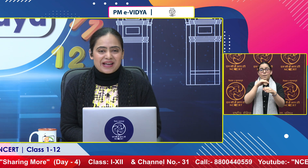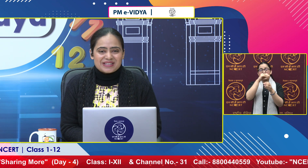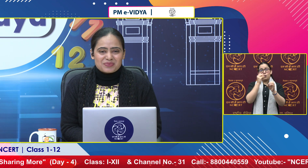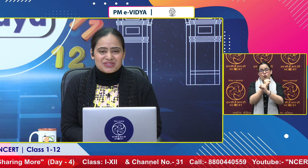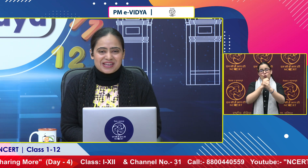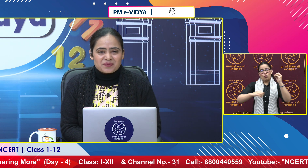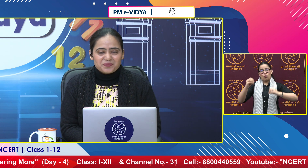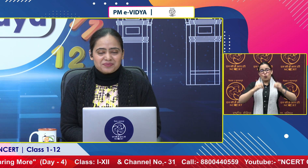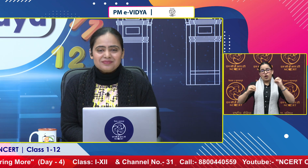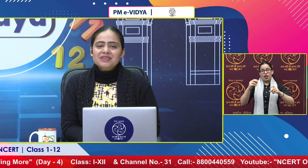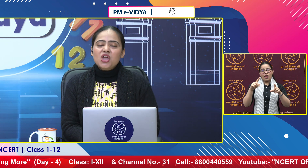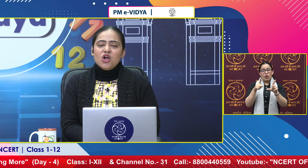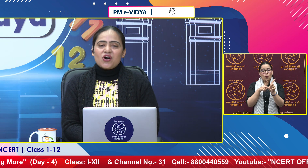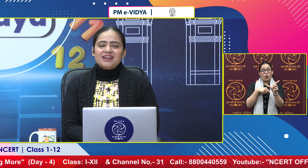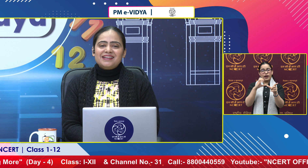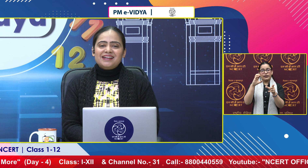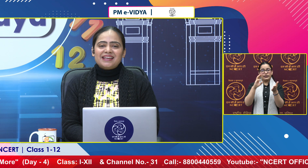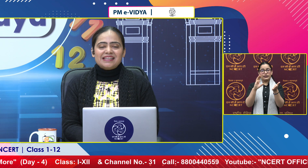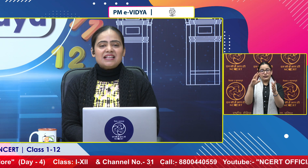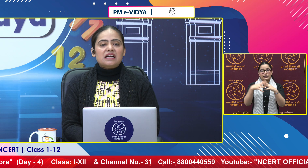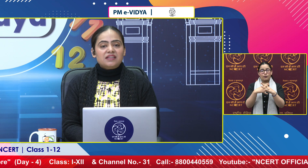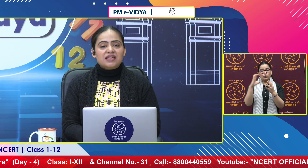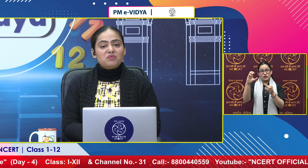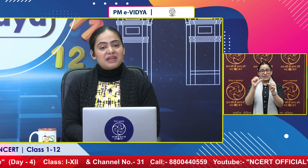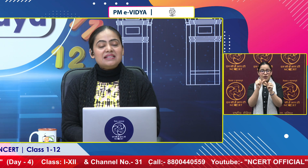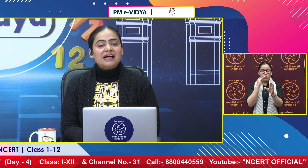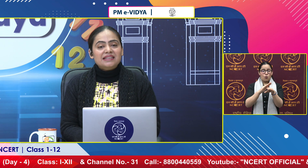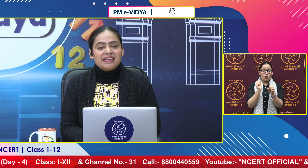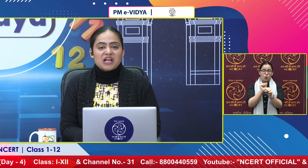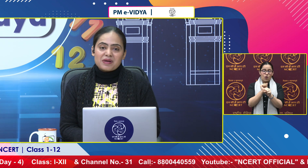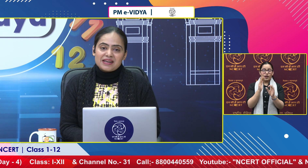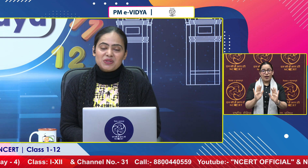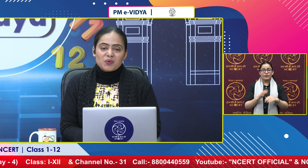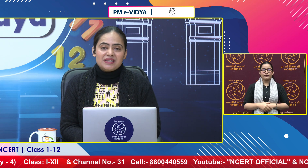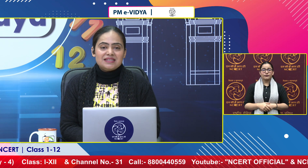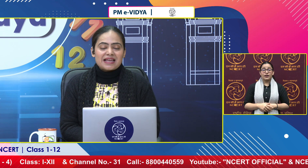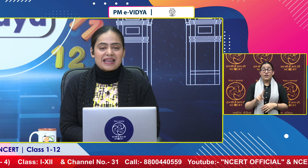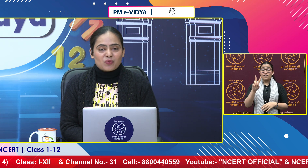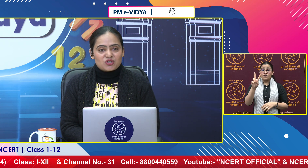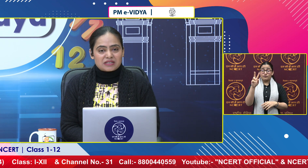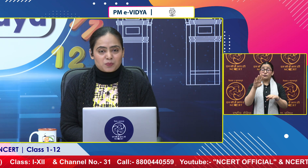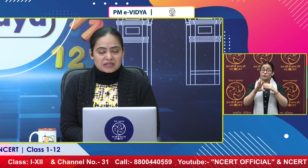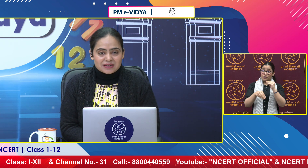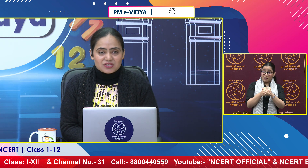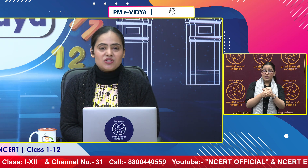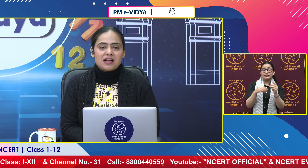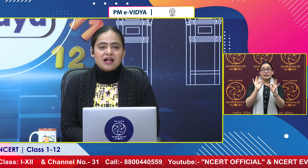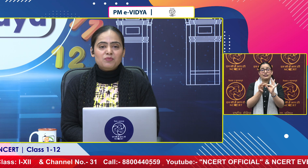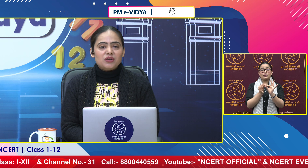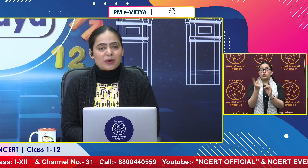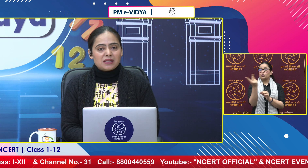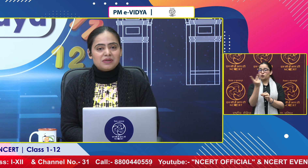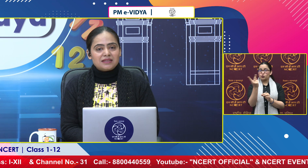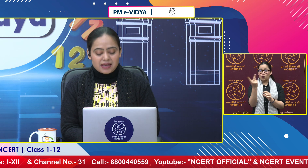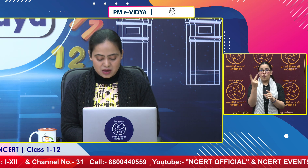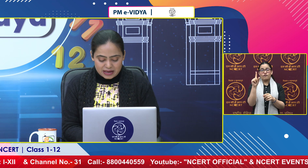with YWCA। और इनका साथ देंगी, मेरा साथ देंगी हमारी दो इंडियन साइन लैंग्वेज इंटरप्रेटर्स। जी हाँ,